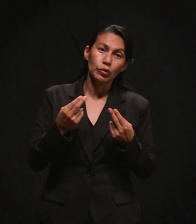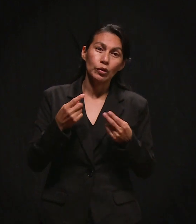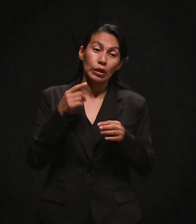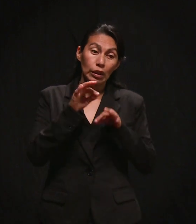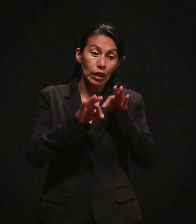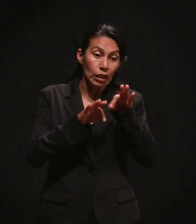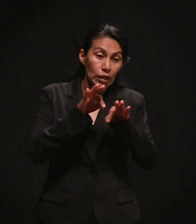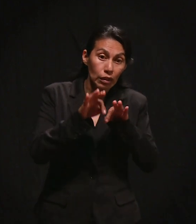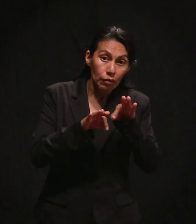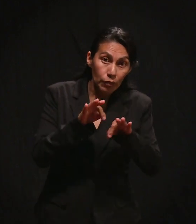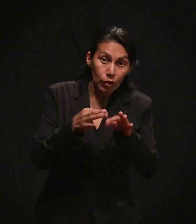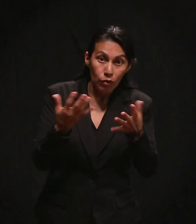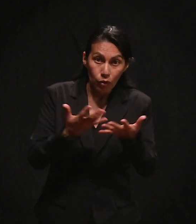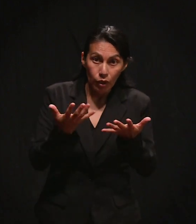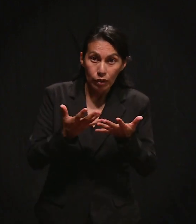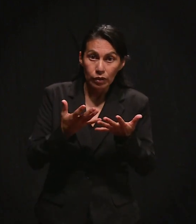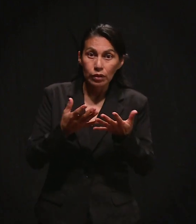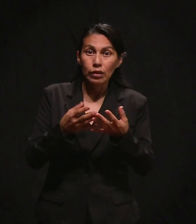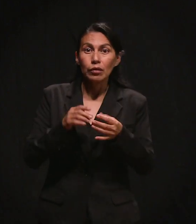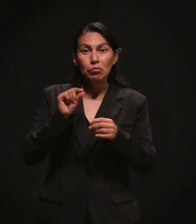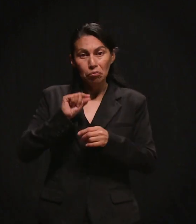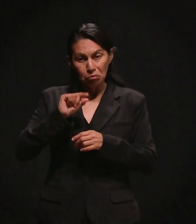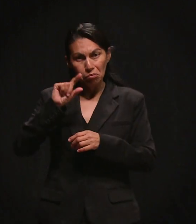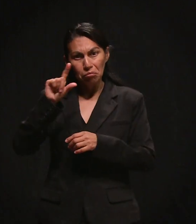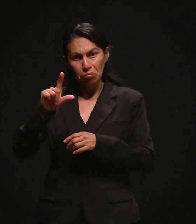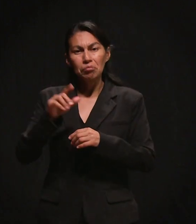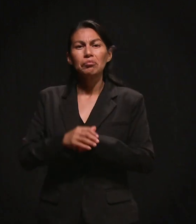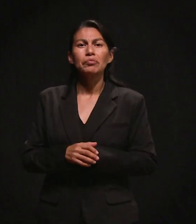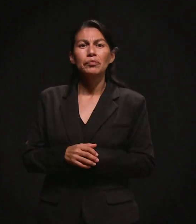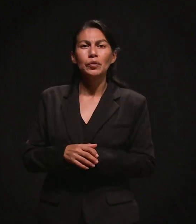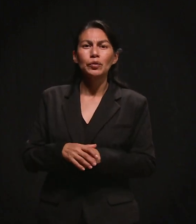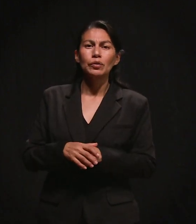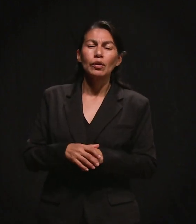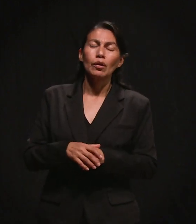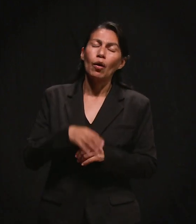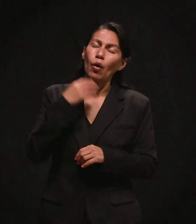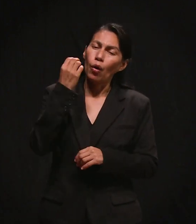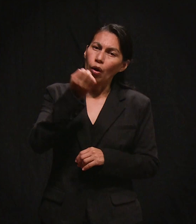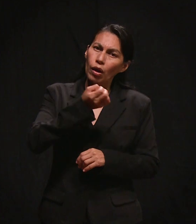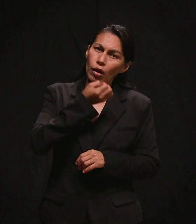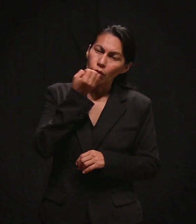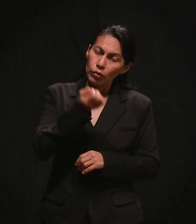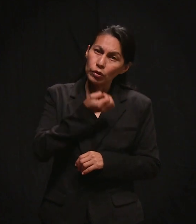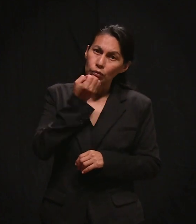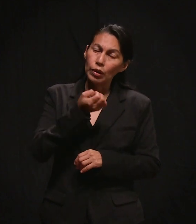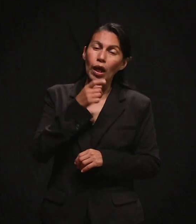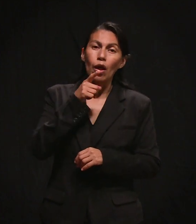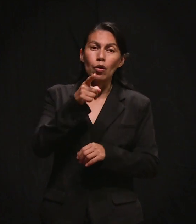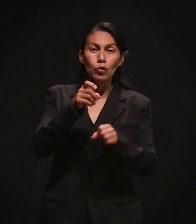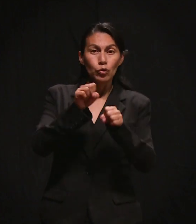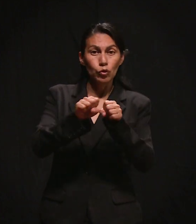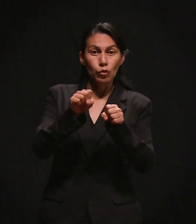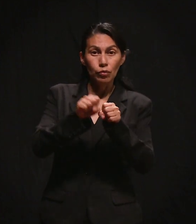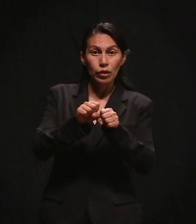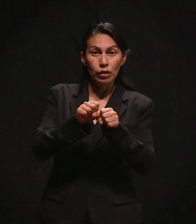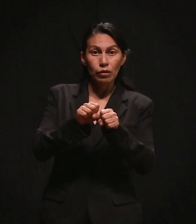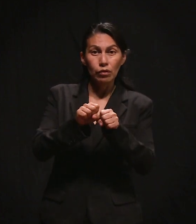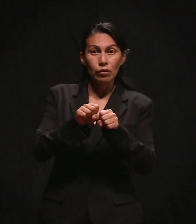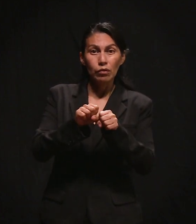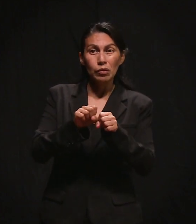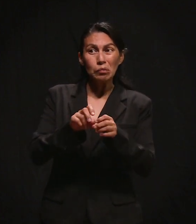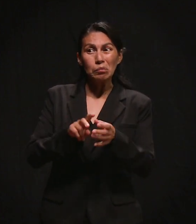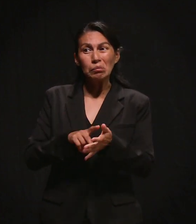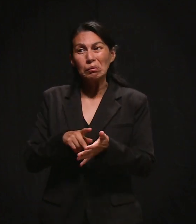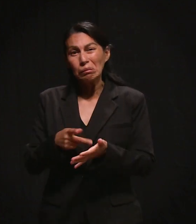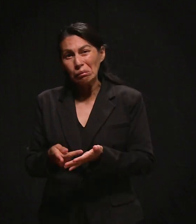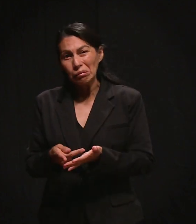esperamos en Dios y oraremos contigo, Violeta, para que tu sobrino no recaiga, que Dios lo mantenga